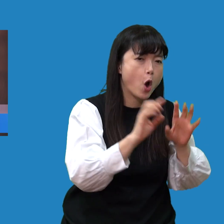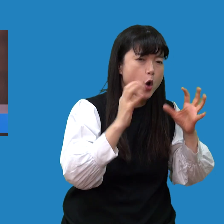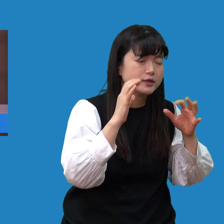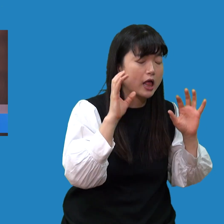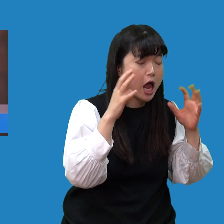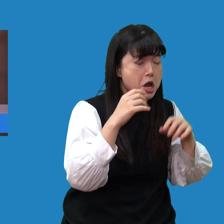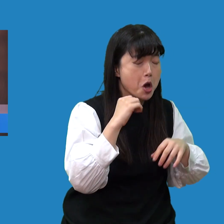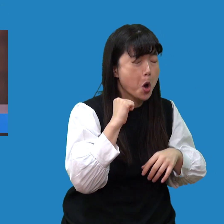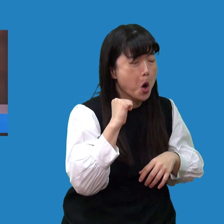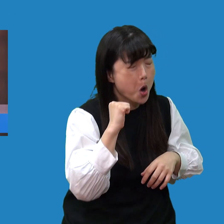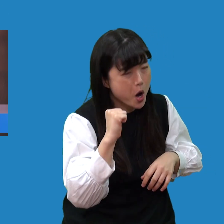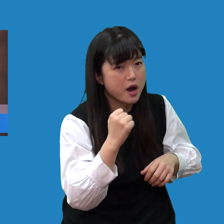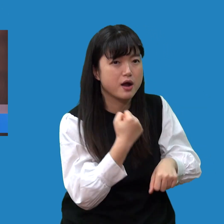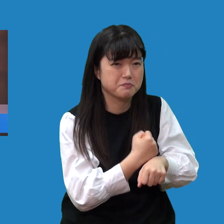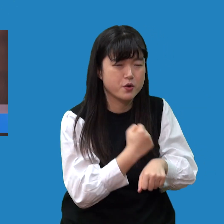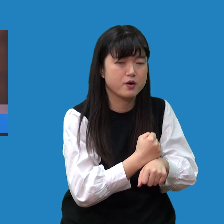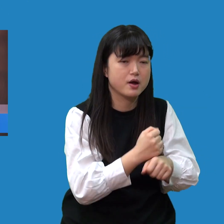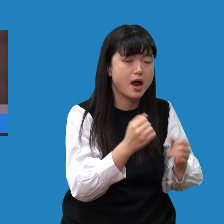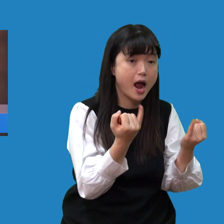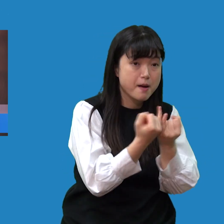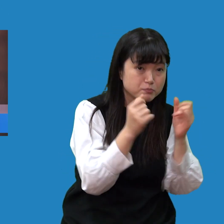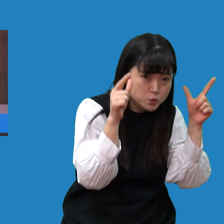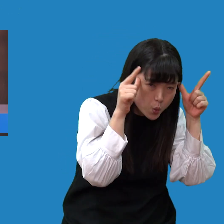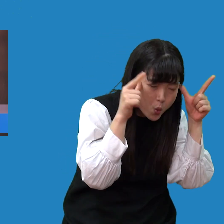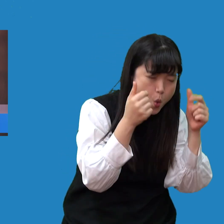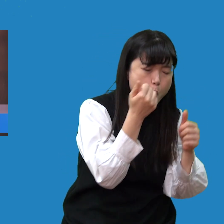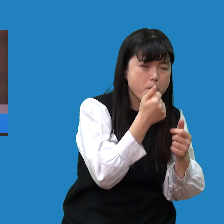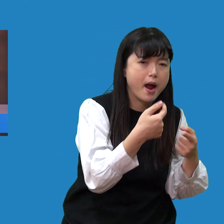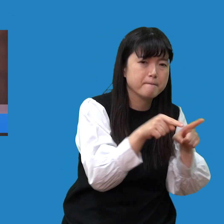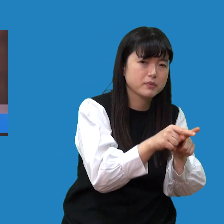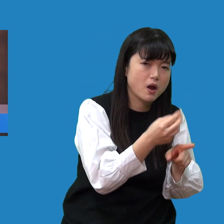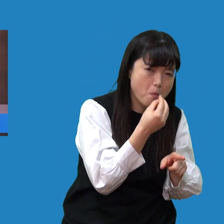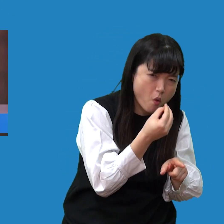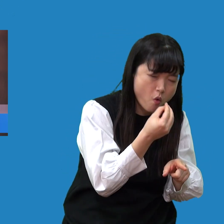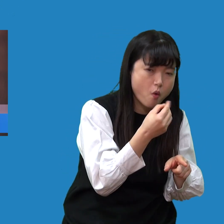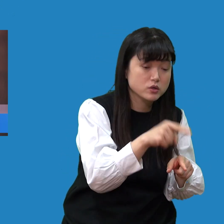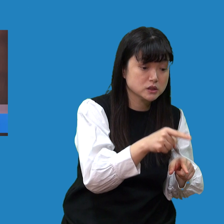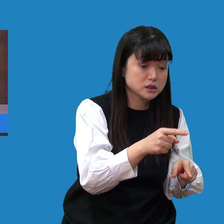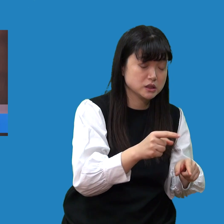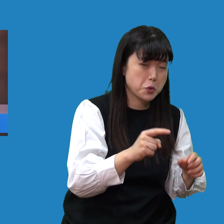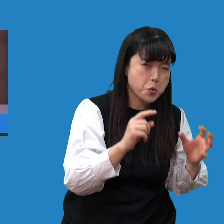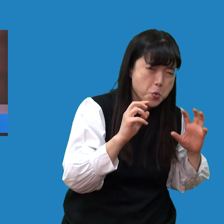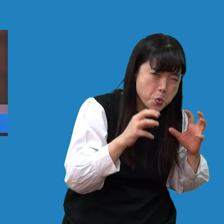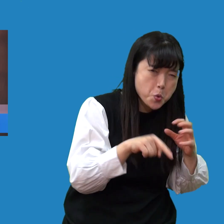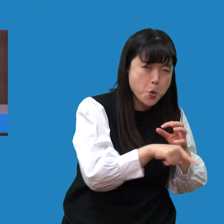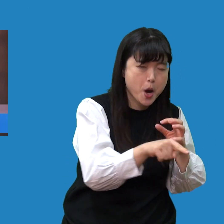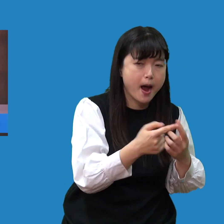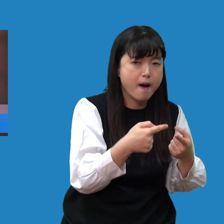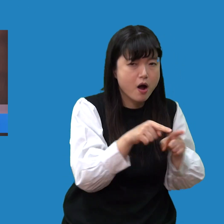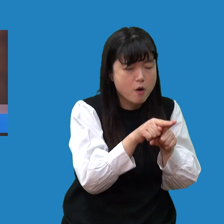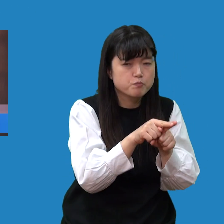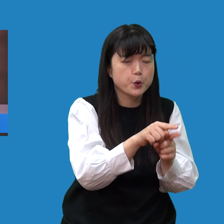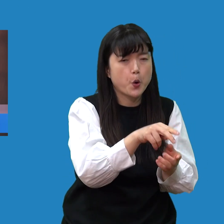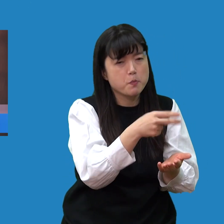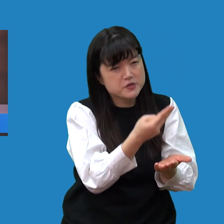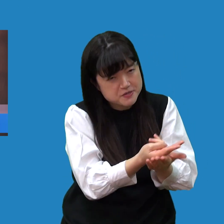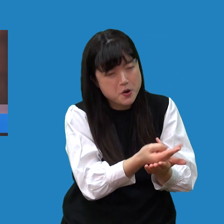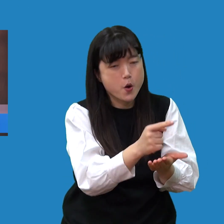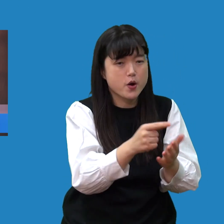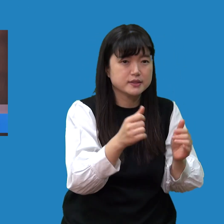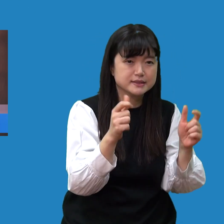있어 어린아이에게 끌리며 암소와 곰이 함께 먹으며 그것들의 새끼가 함께